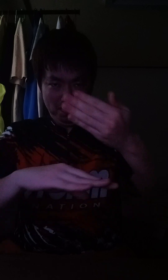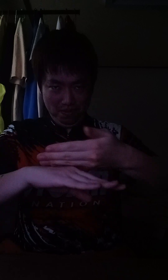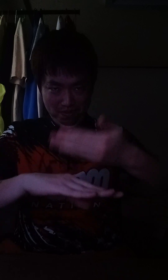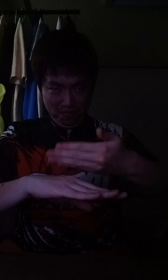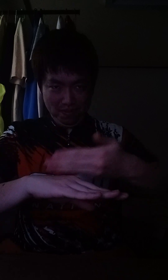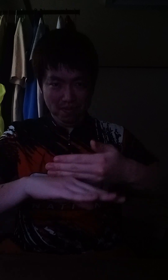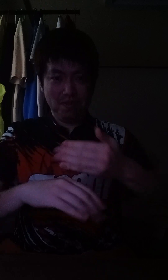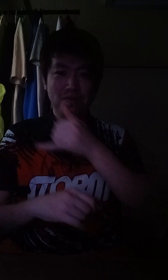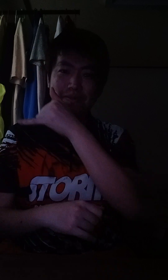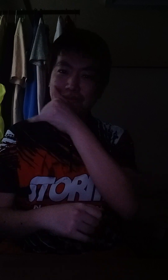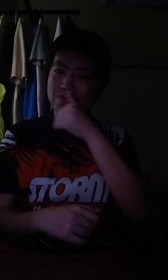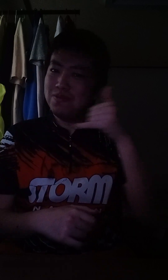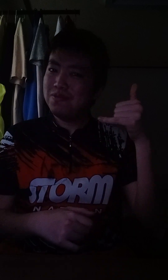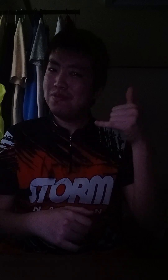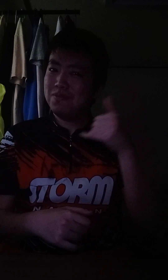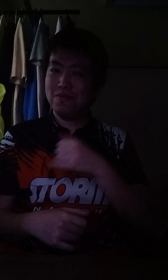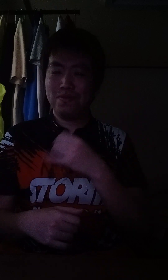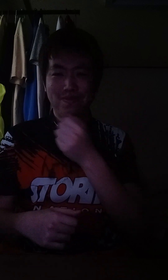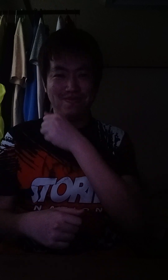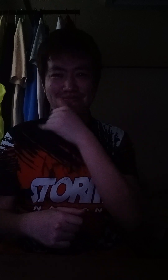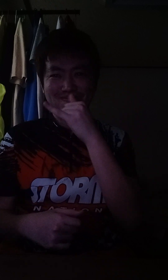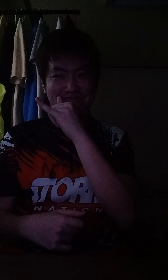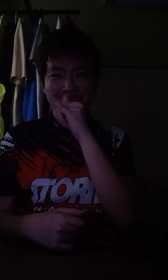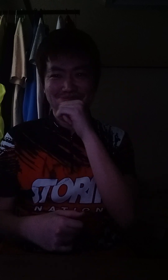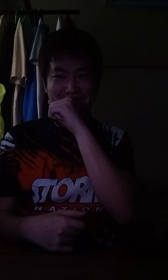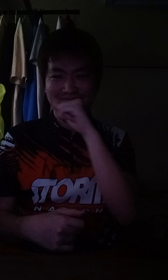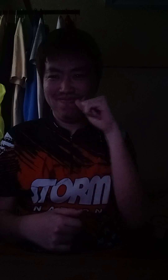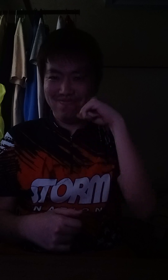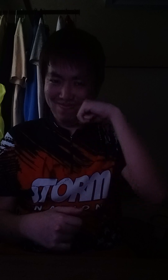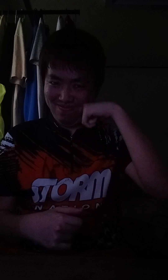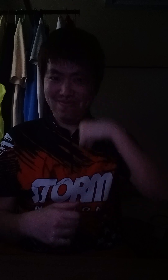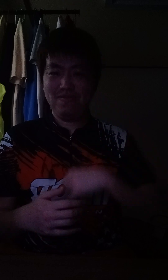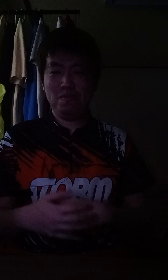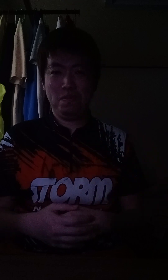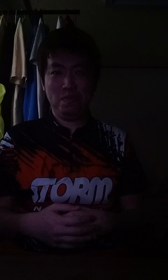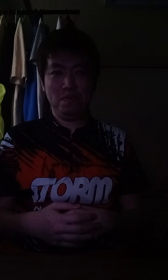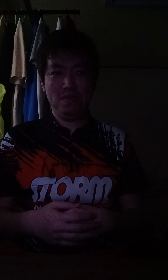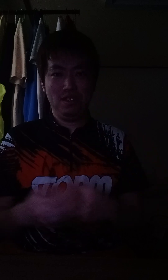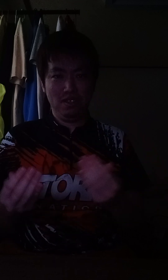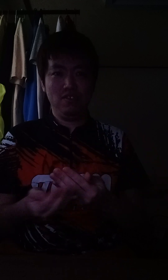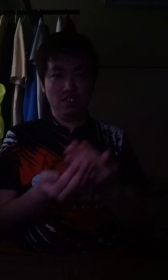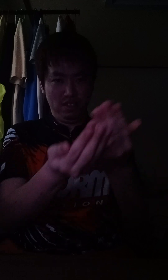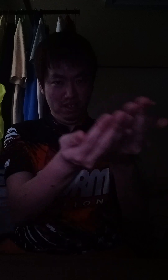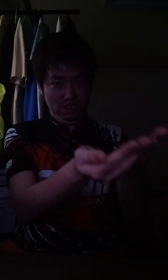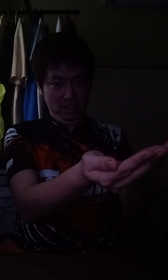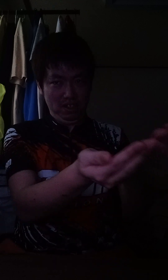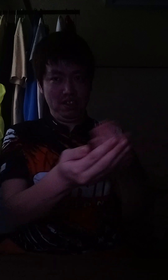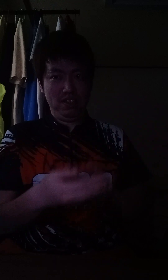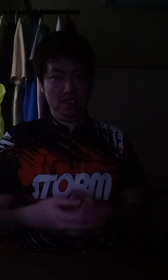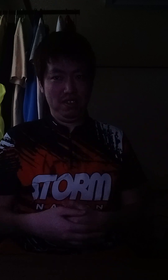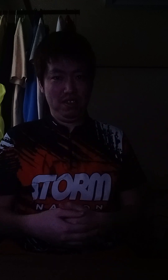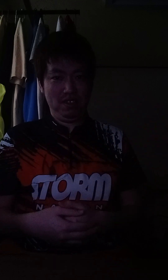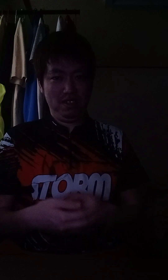감사합니다. 와, 맛있겠다. 자, 우리 승현이 거. 자,